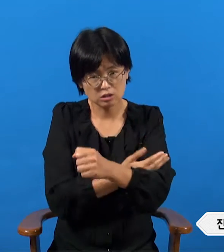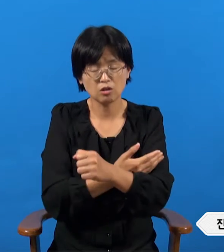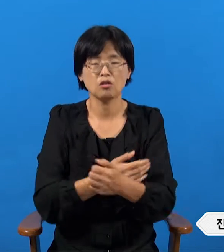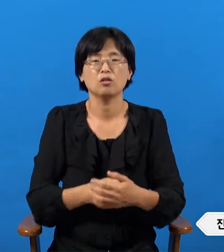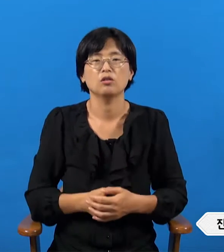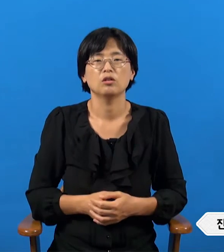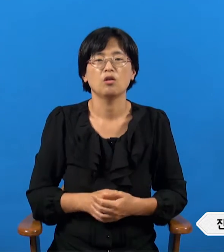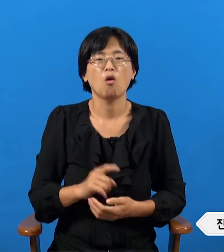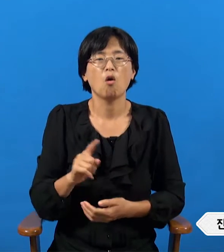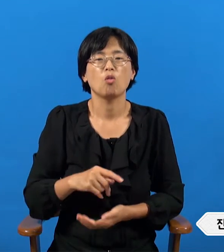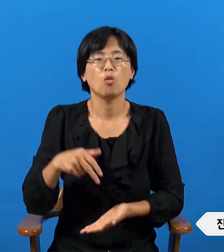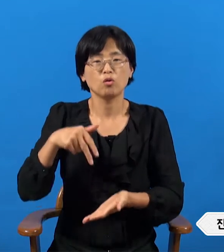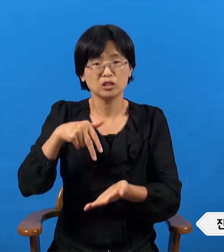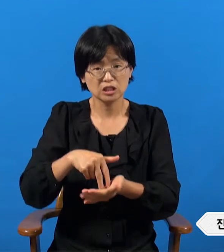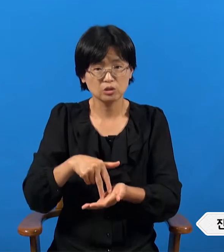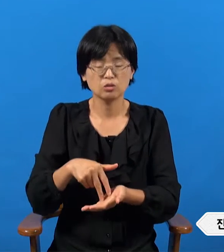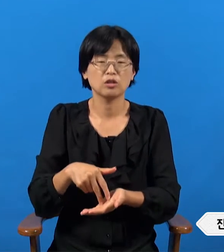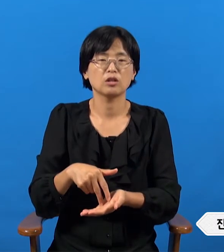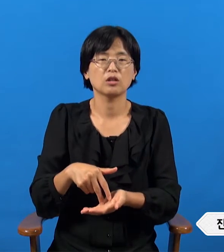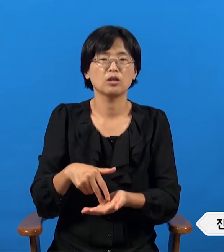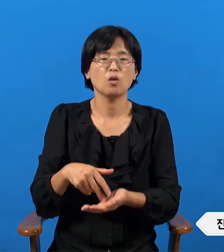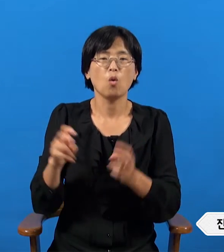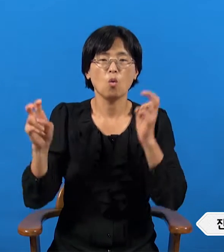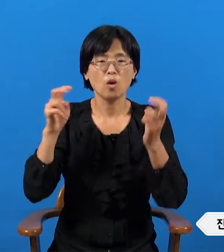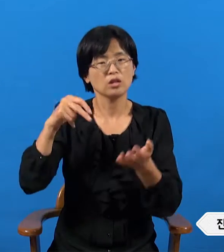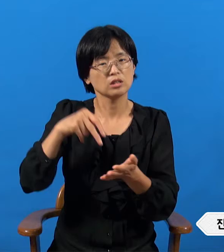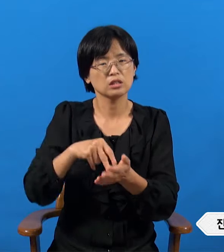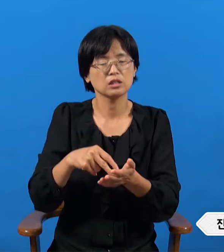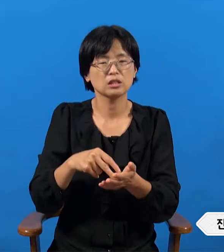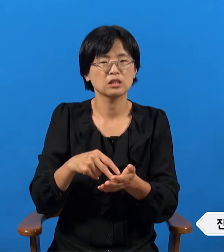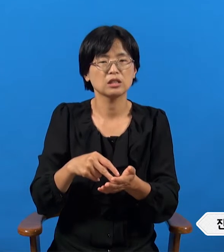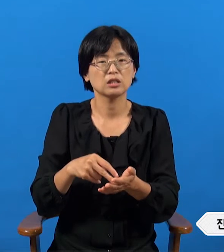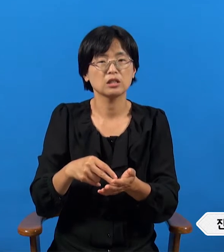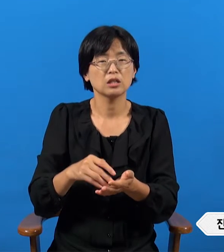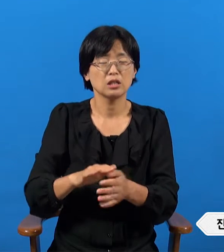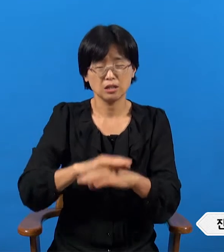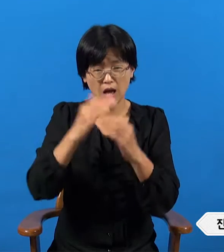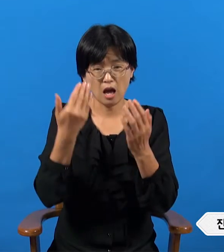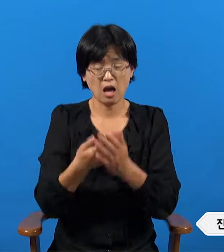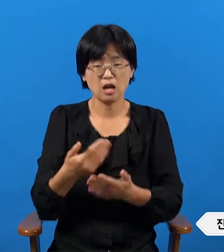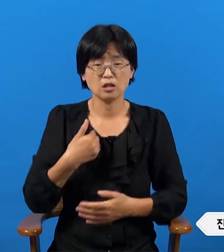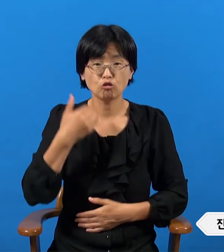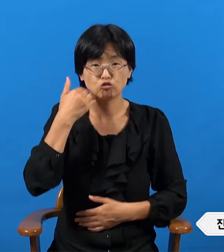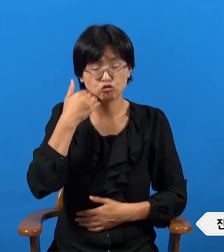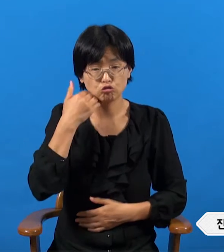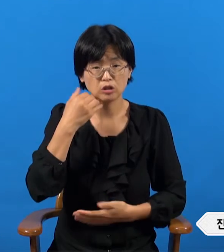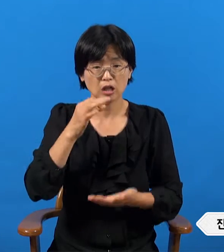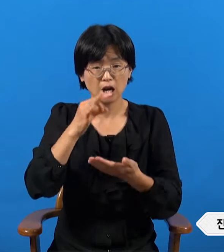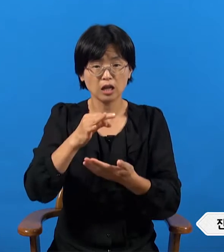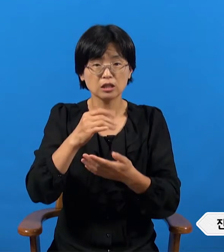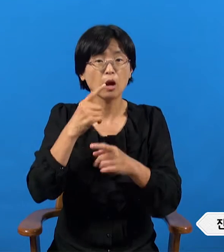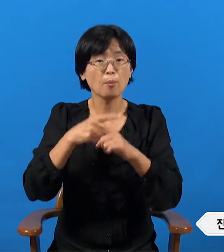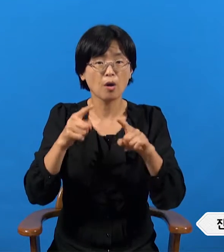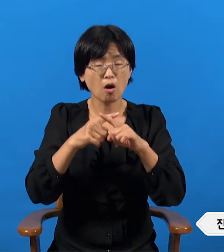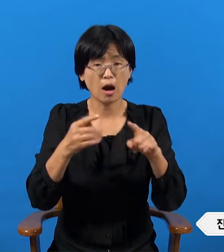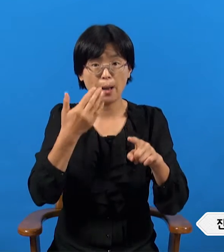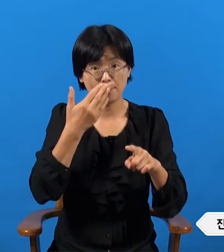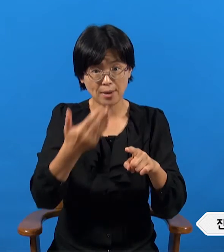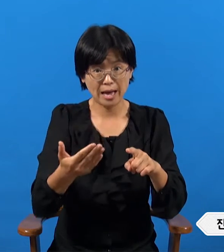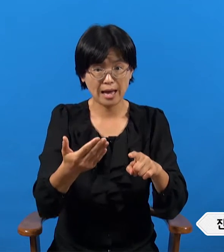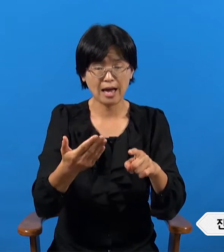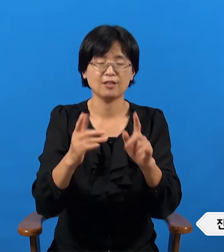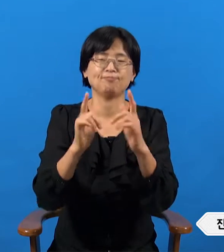어떤 능력이나 어떤 지위도 내 인생의 진정한 가치를 평가할 수 없습니다. 나의 진정한